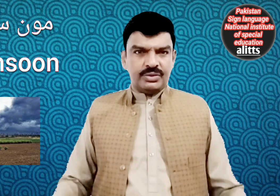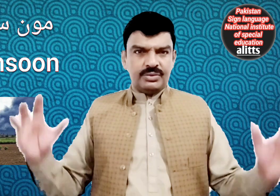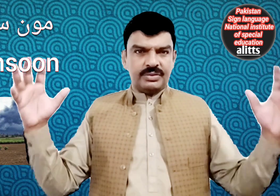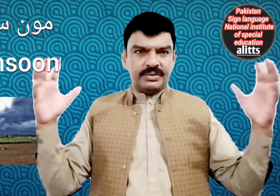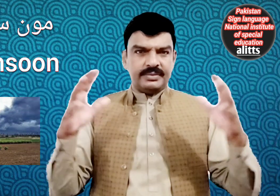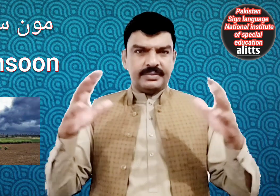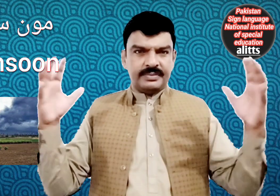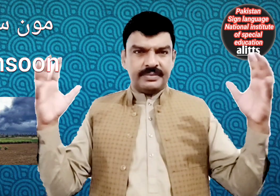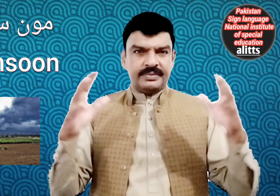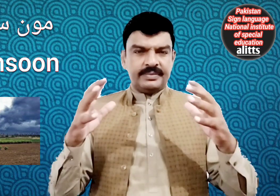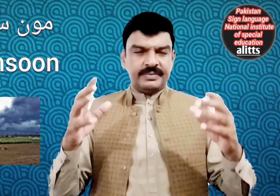मूनसून।